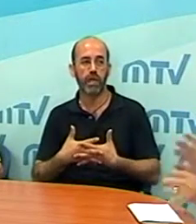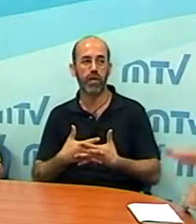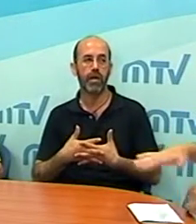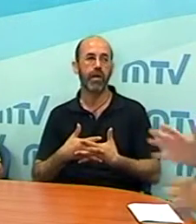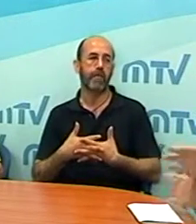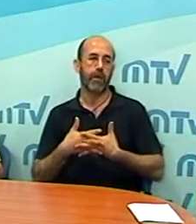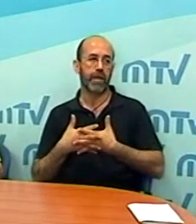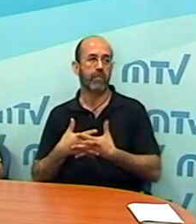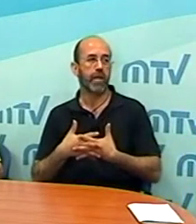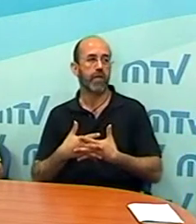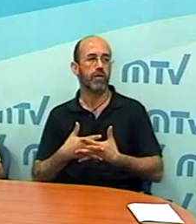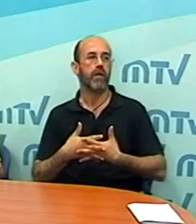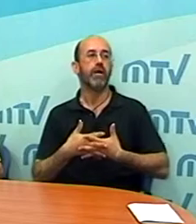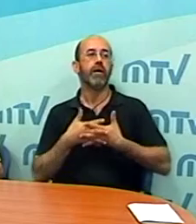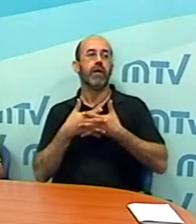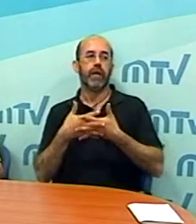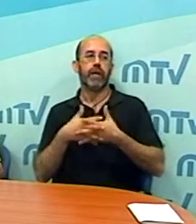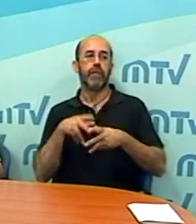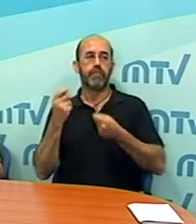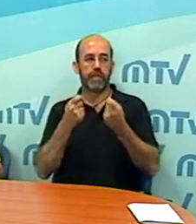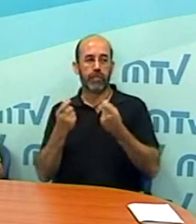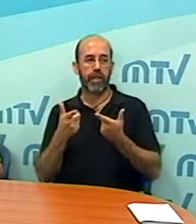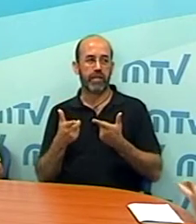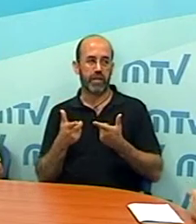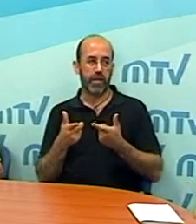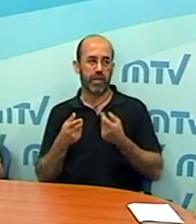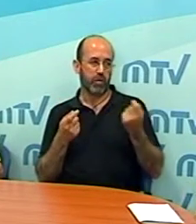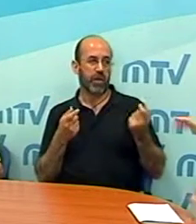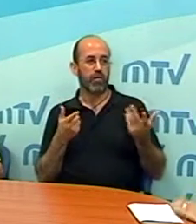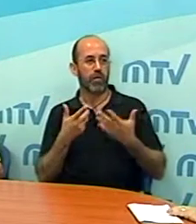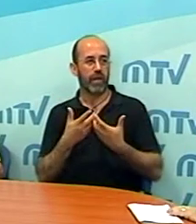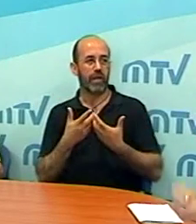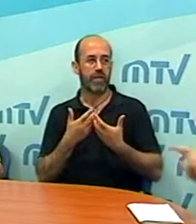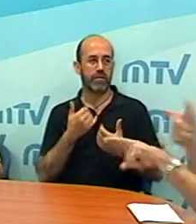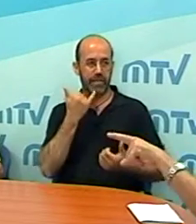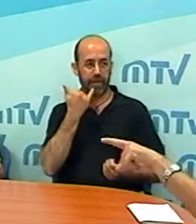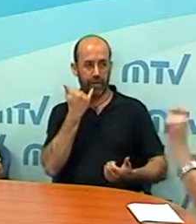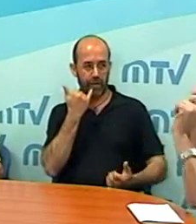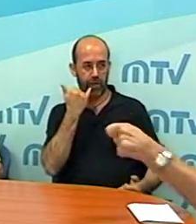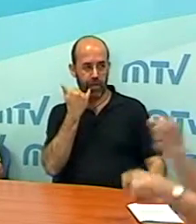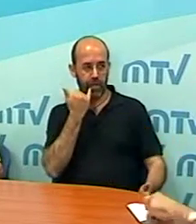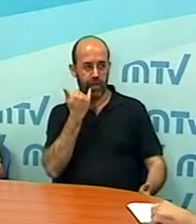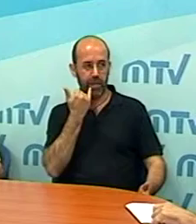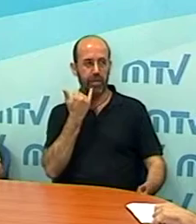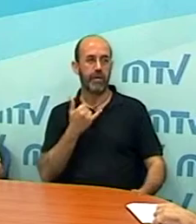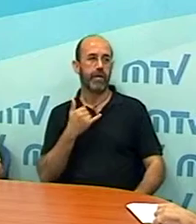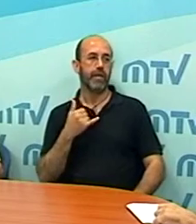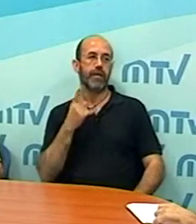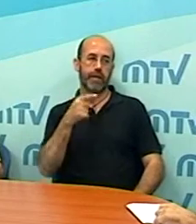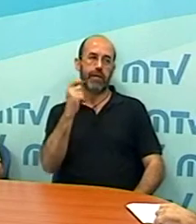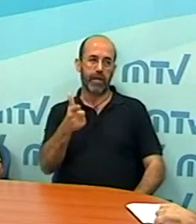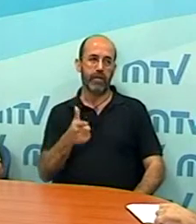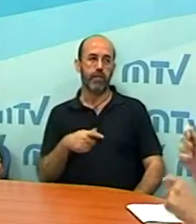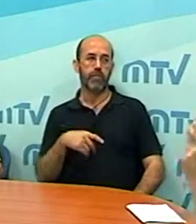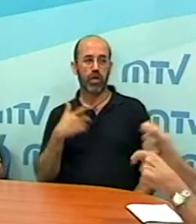un signo para que cuando eres pequeño te puedas identificar. Yo, por ejemplo, cuando era pequeño siempre estaba con el dedo aquí en la boca,